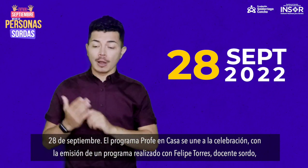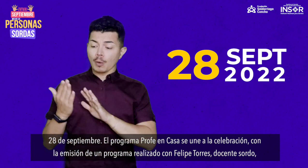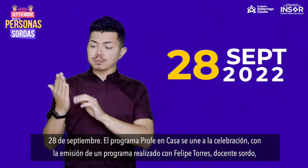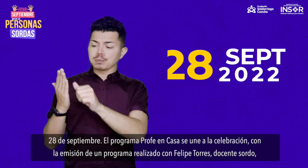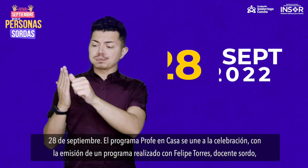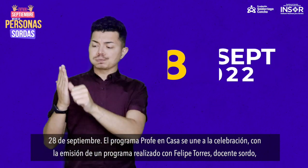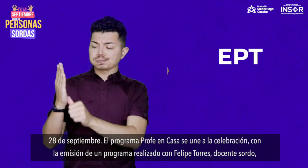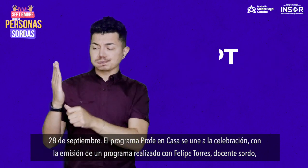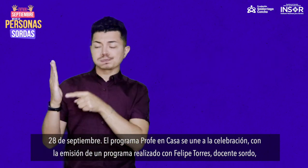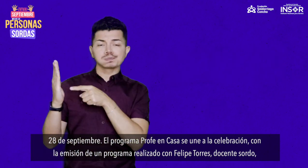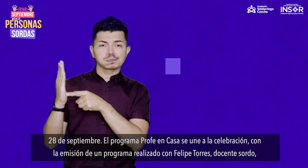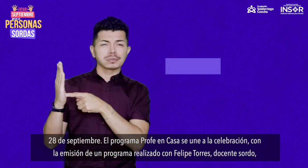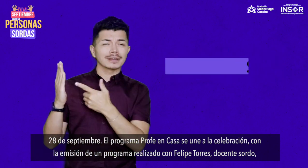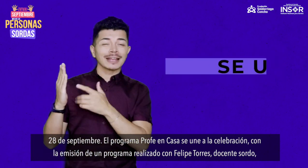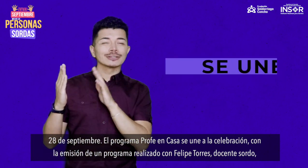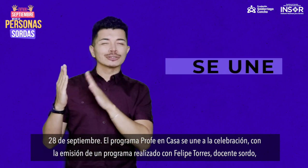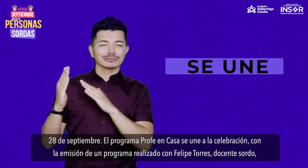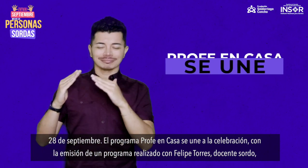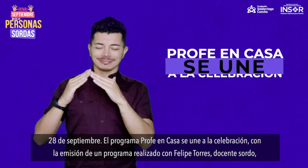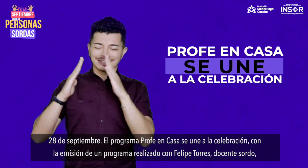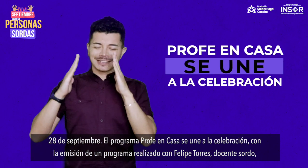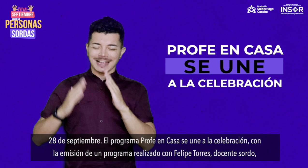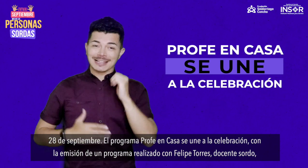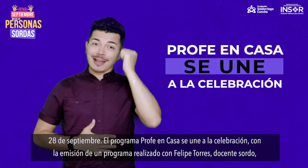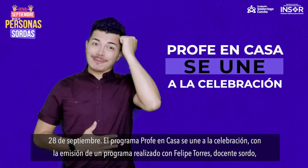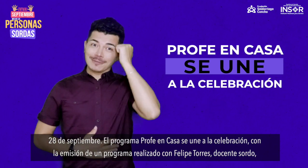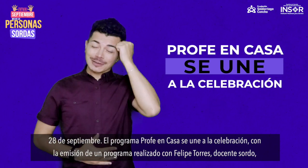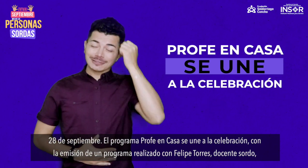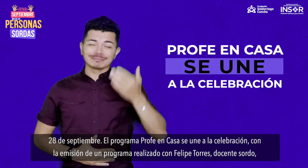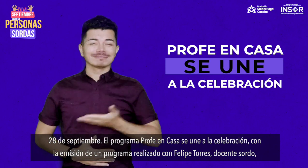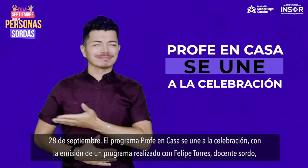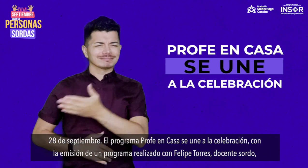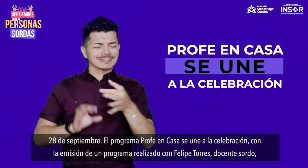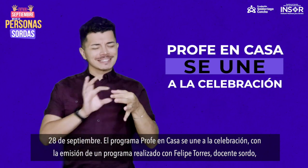El programa Profe en Casa se une a la celebración